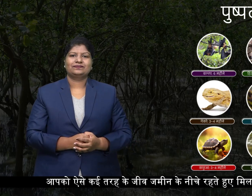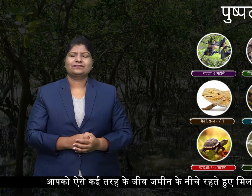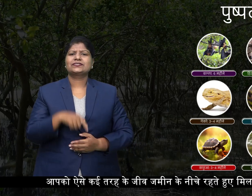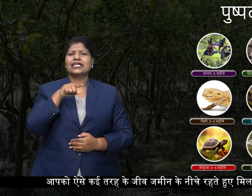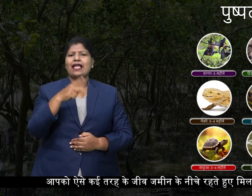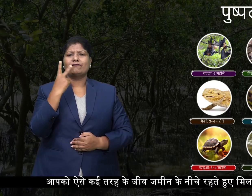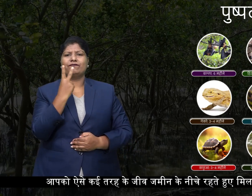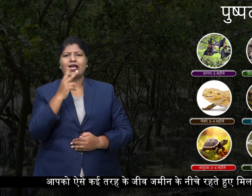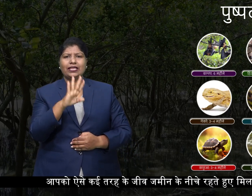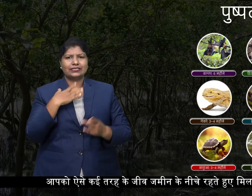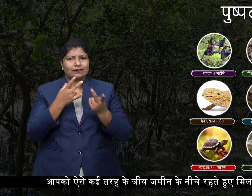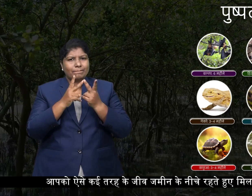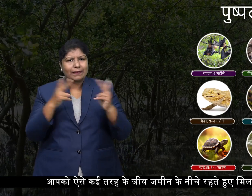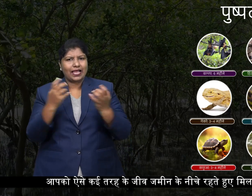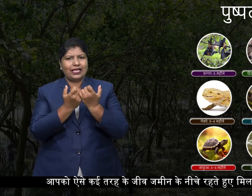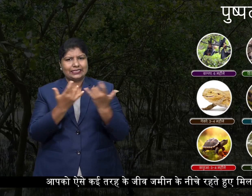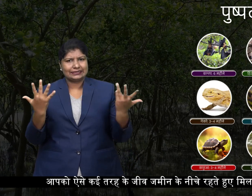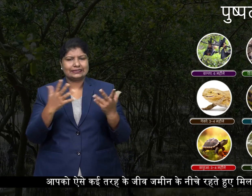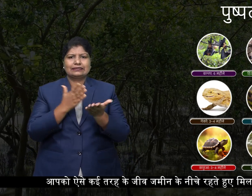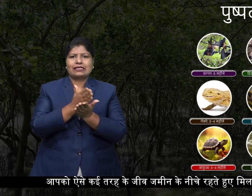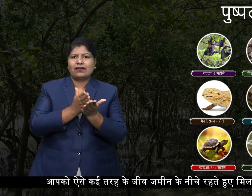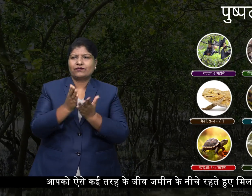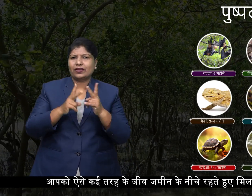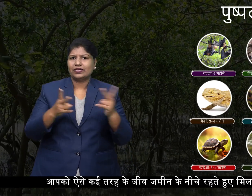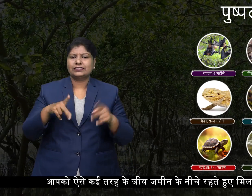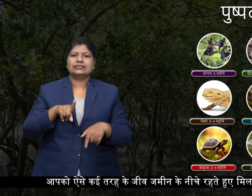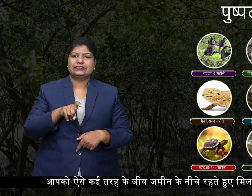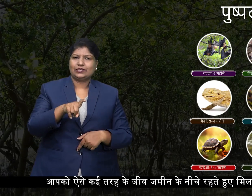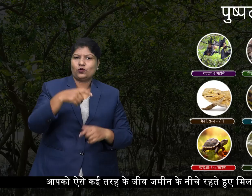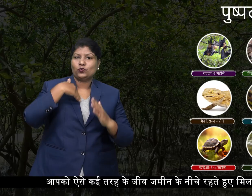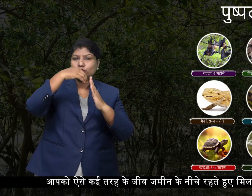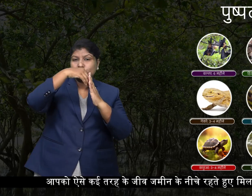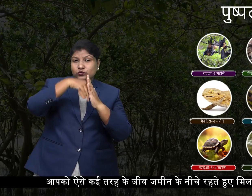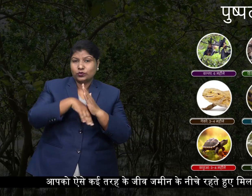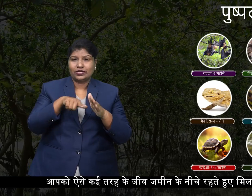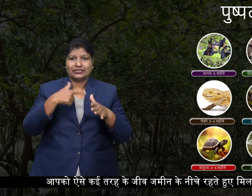आपको ऐसे कई तरह के जीव जमीन के नीचे रहते हुए मिल सकते हैं।